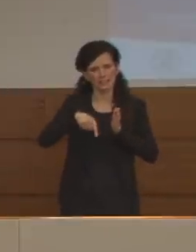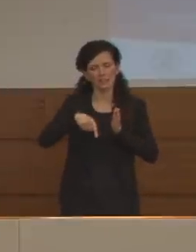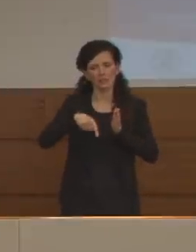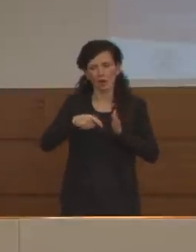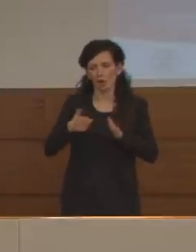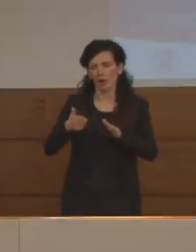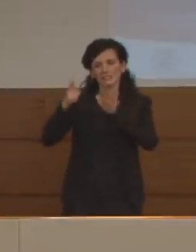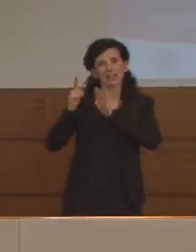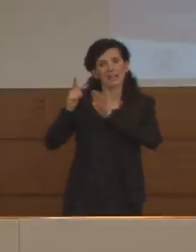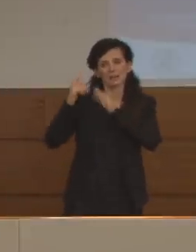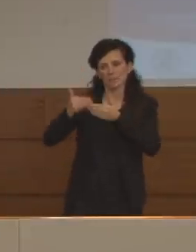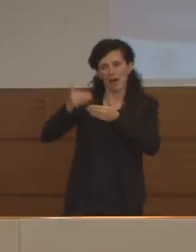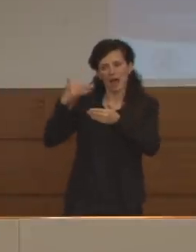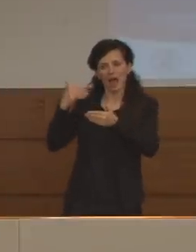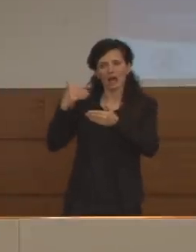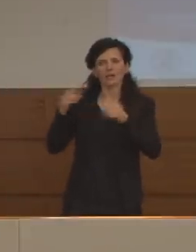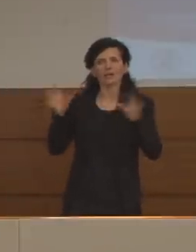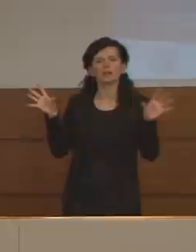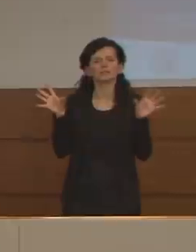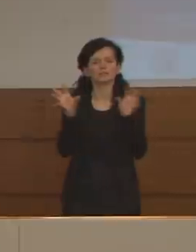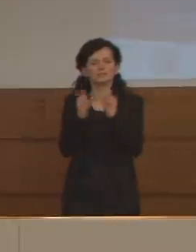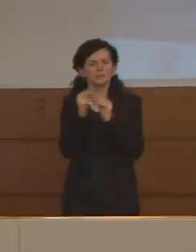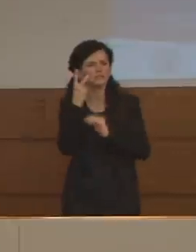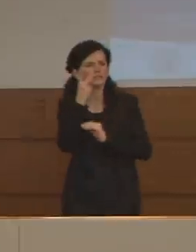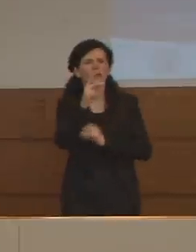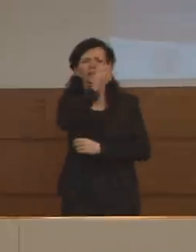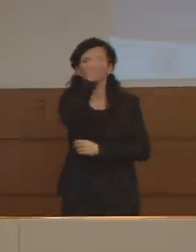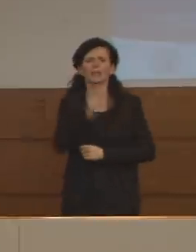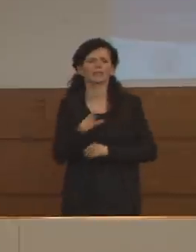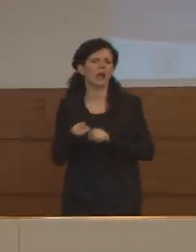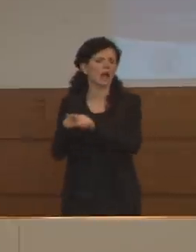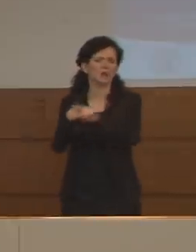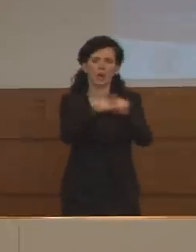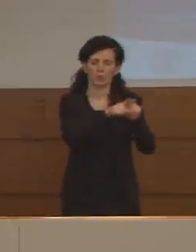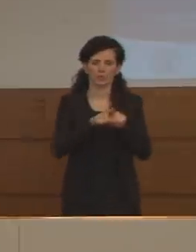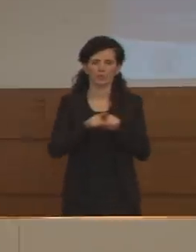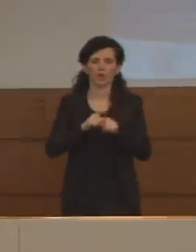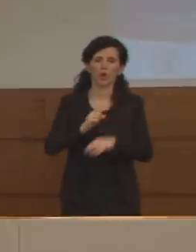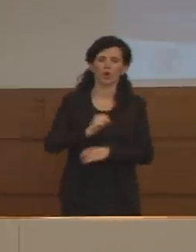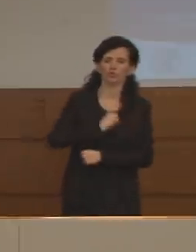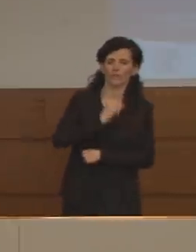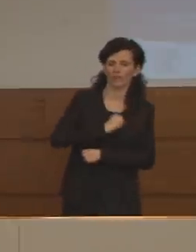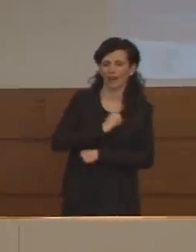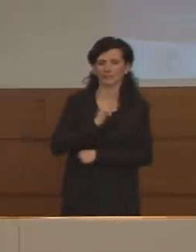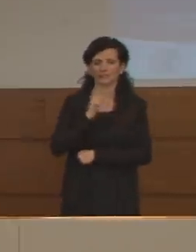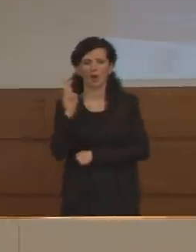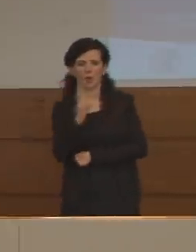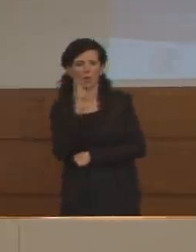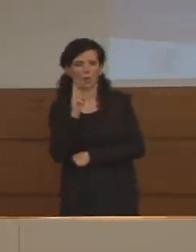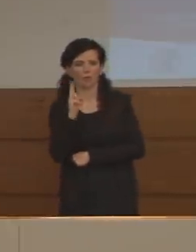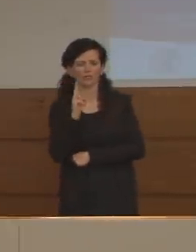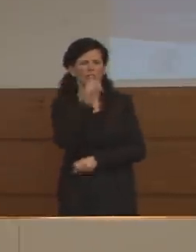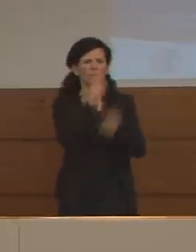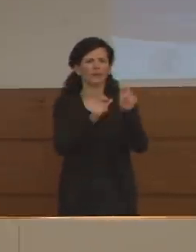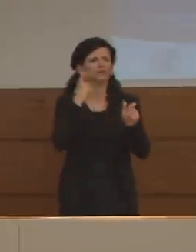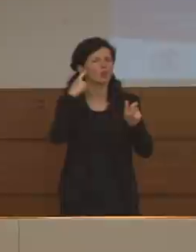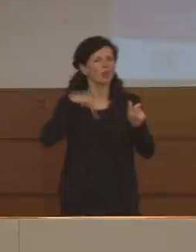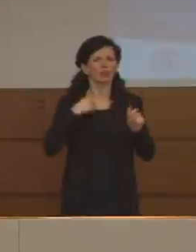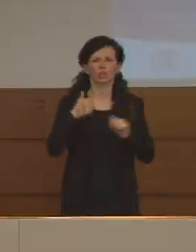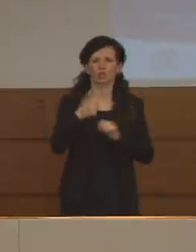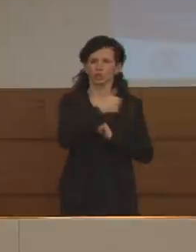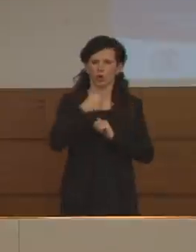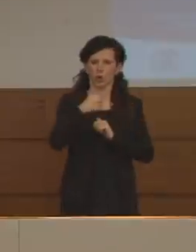unito un paese segnato da sofferenza lutti e smarrito e forse questo è il luogo dove